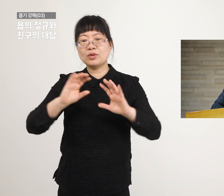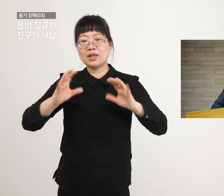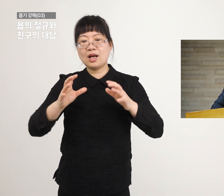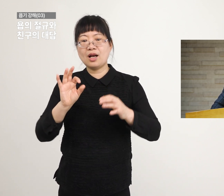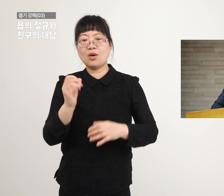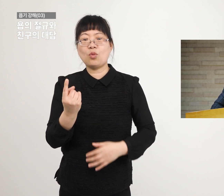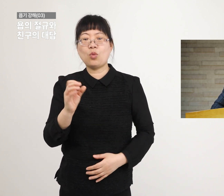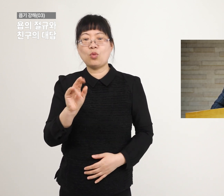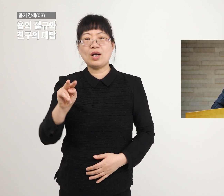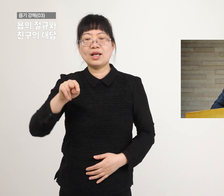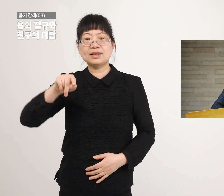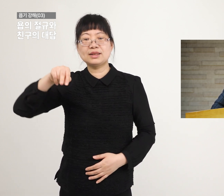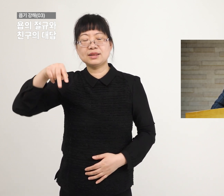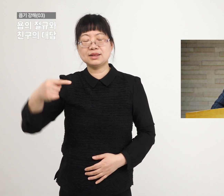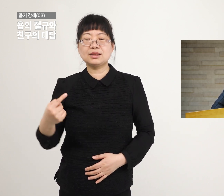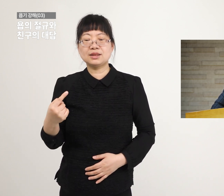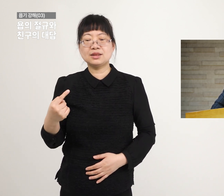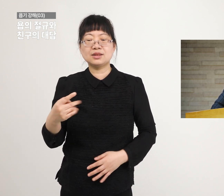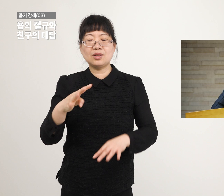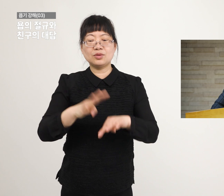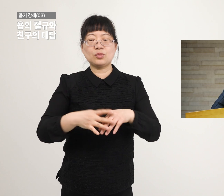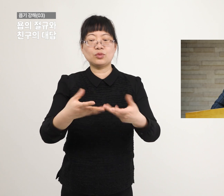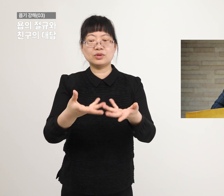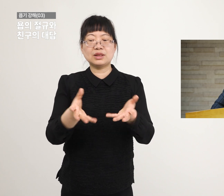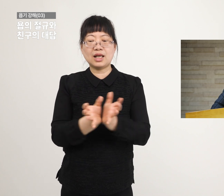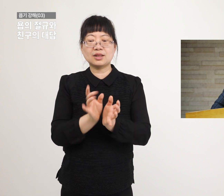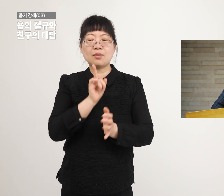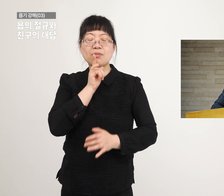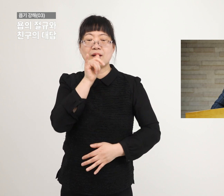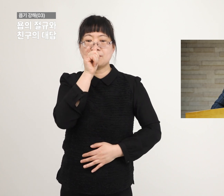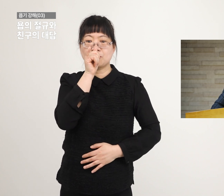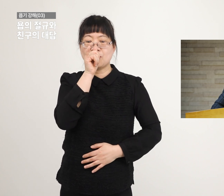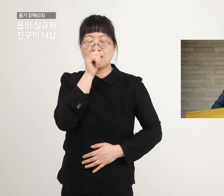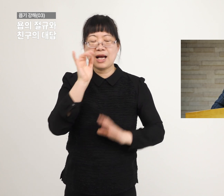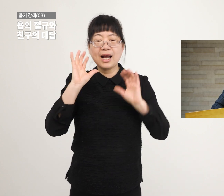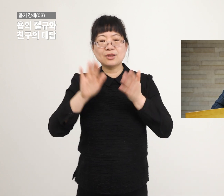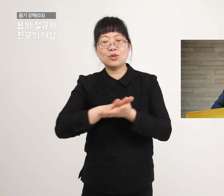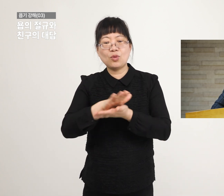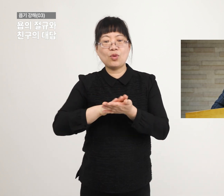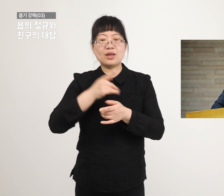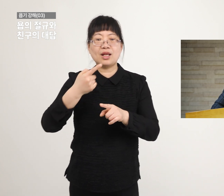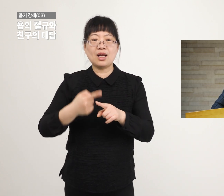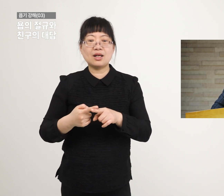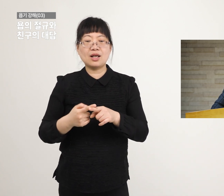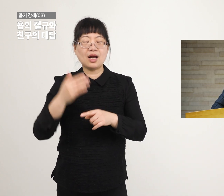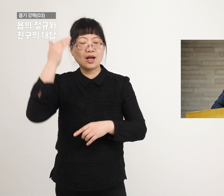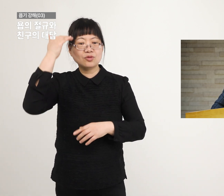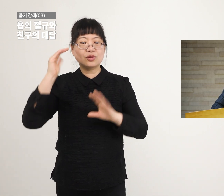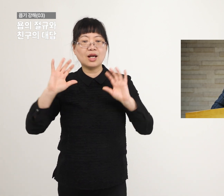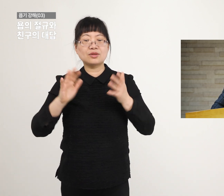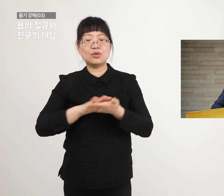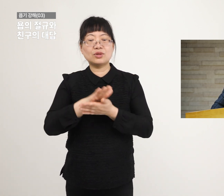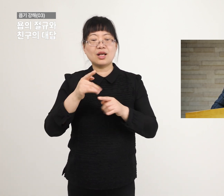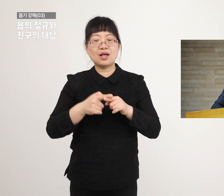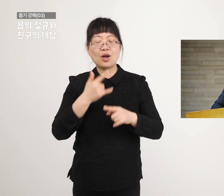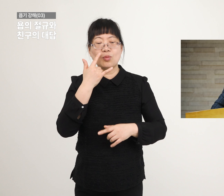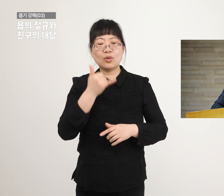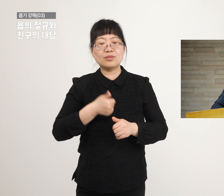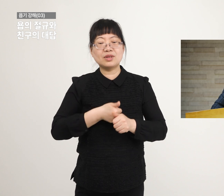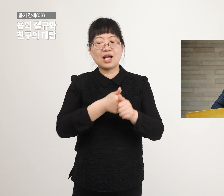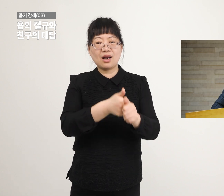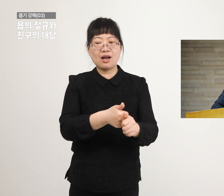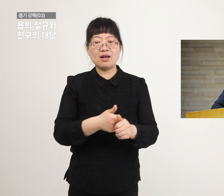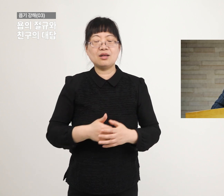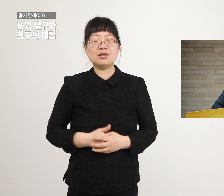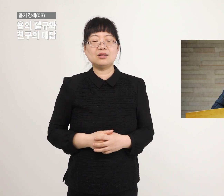오아시스 농장이라 그래요. 돌나라 오아시스 농장. 근데 애들이 놀다가 한국 아이들이 엄마 아빠